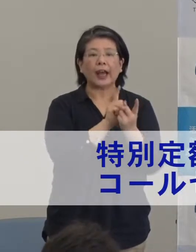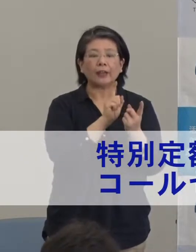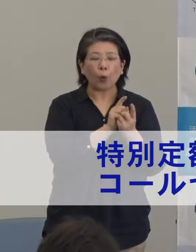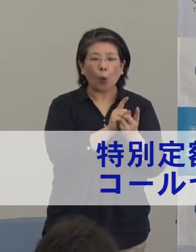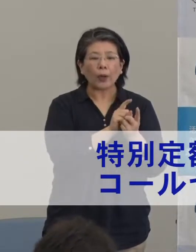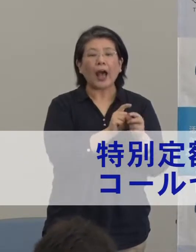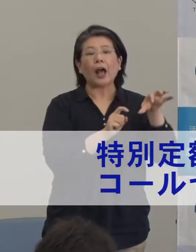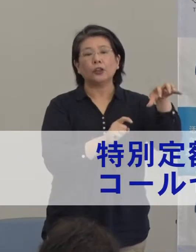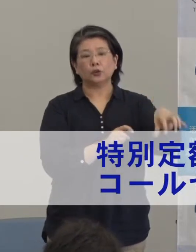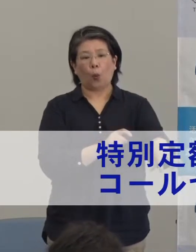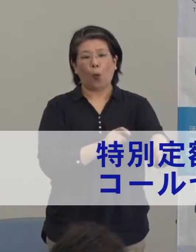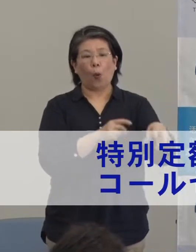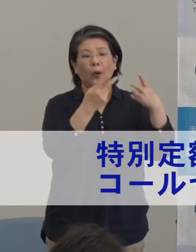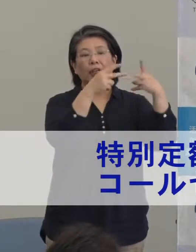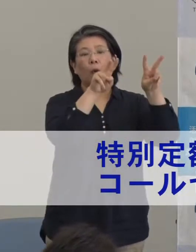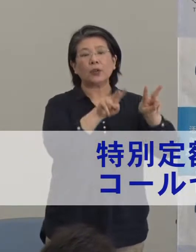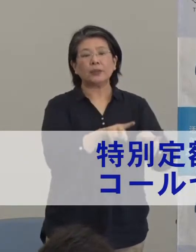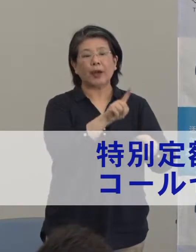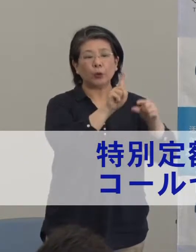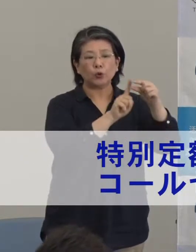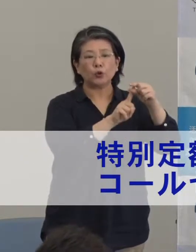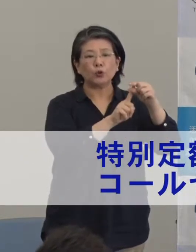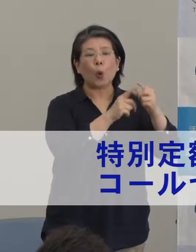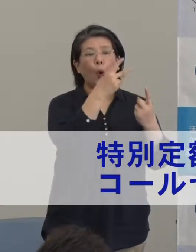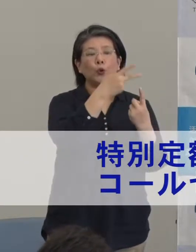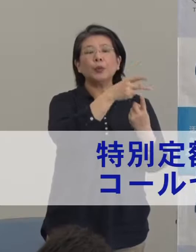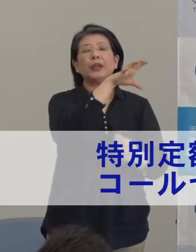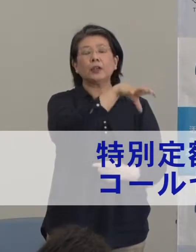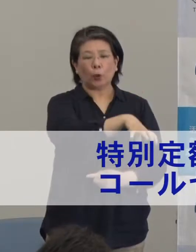ご心配のなきようよろしくお願いいたしたいと存じます。